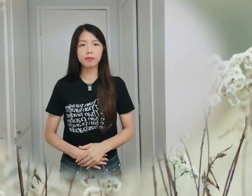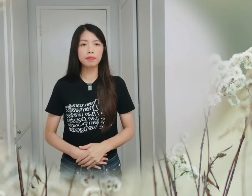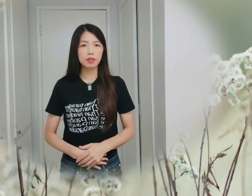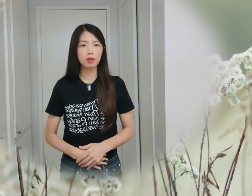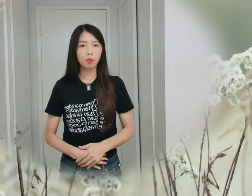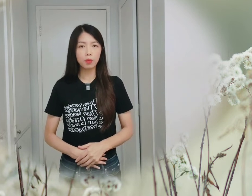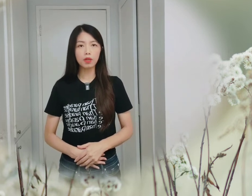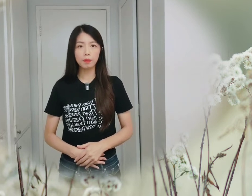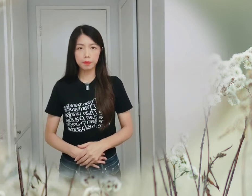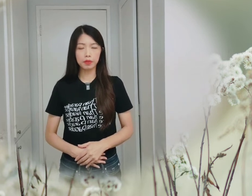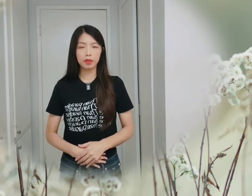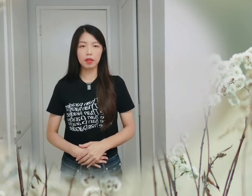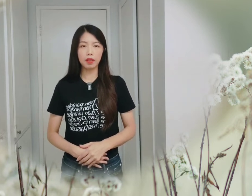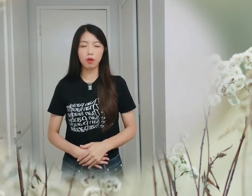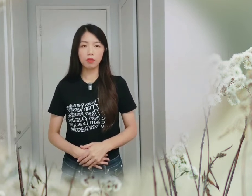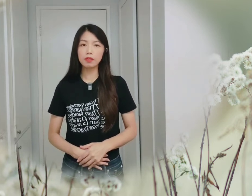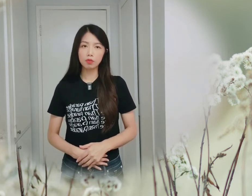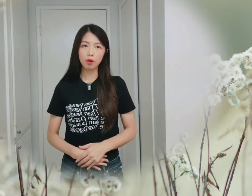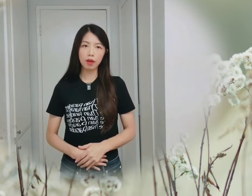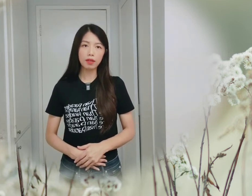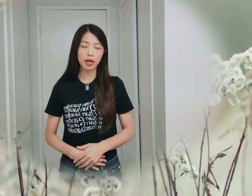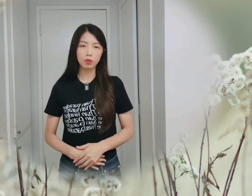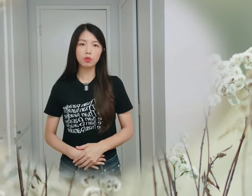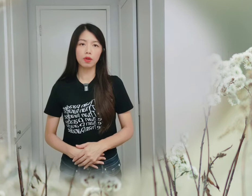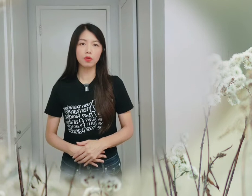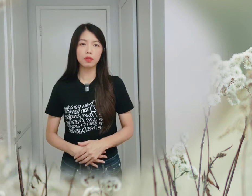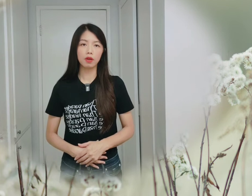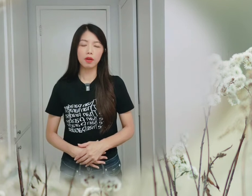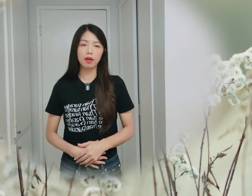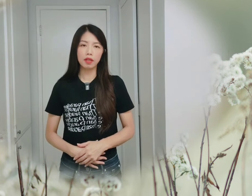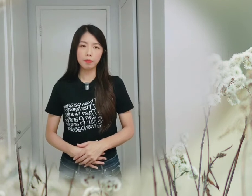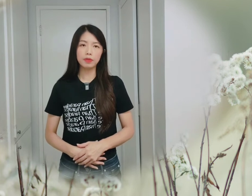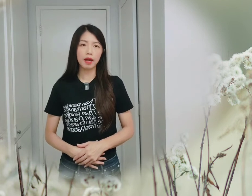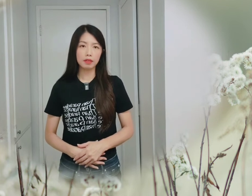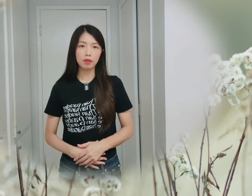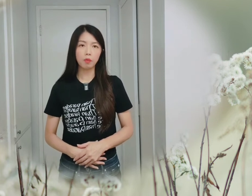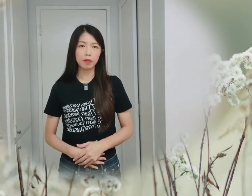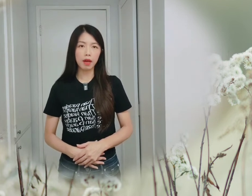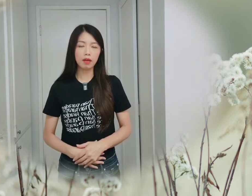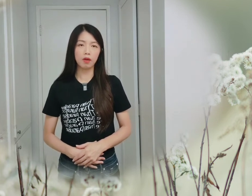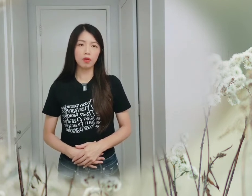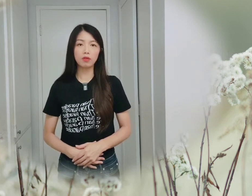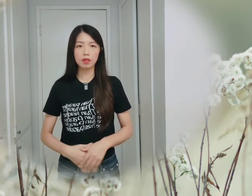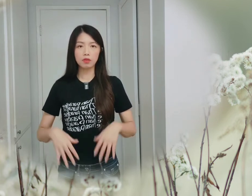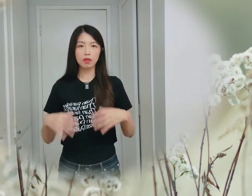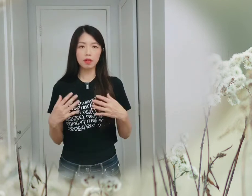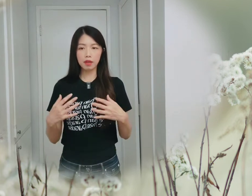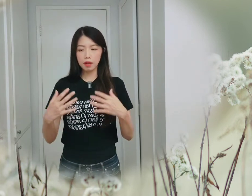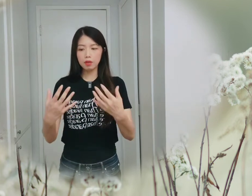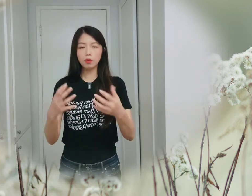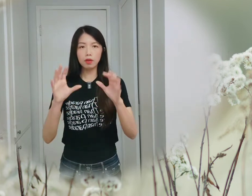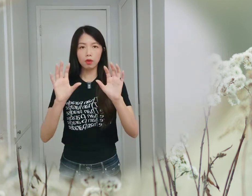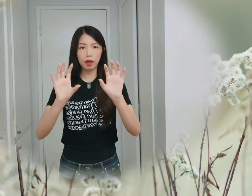해줬는데요. 즐겁고 기쁜 이런 뜻의 수어에 장소 수어를 해줬어요. 기쁘다, 즐겁다 이런 뜻의